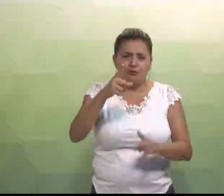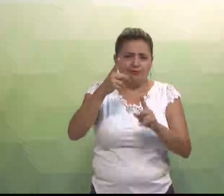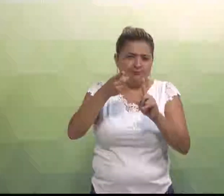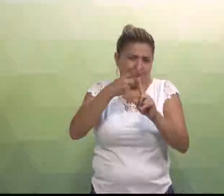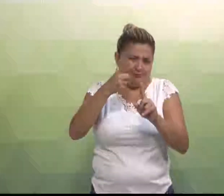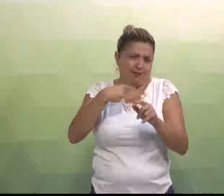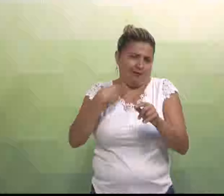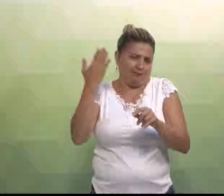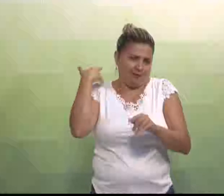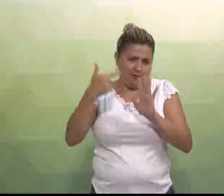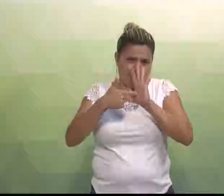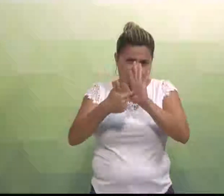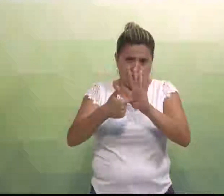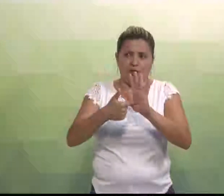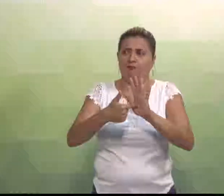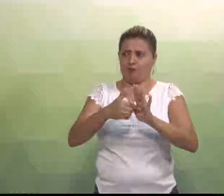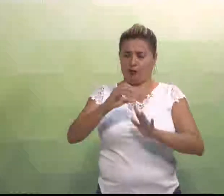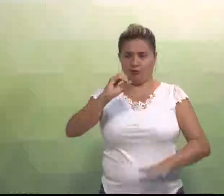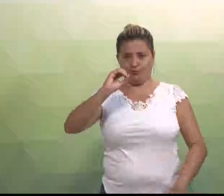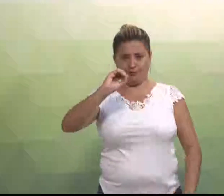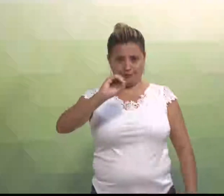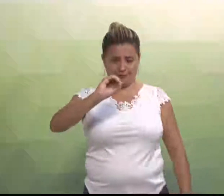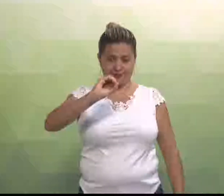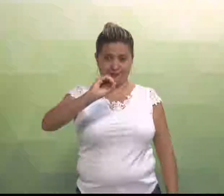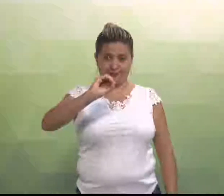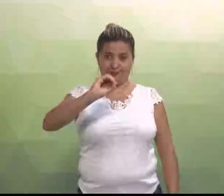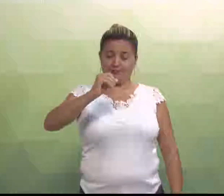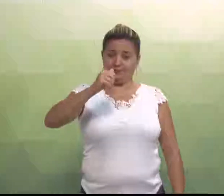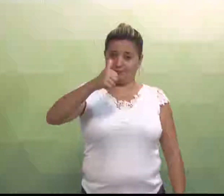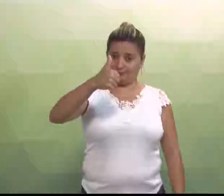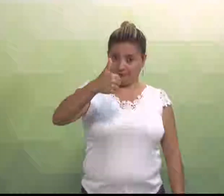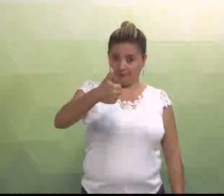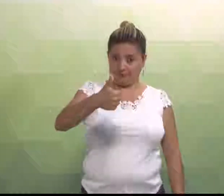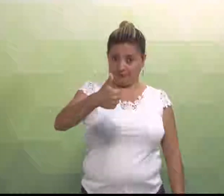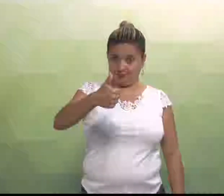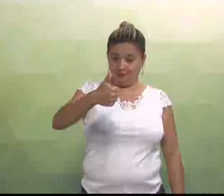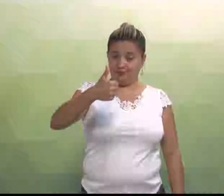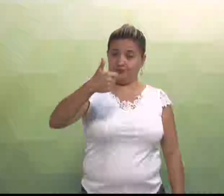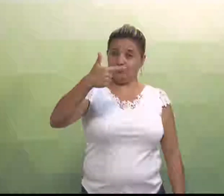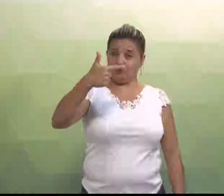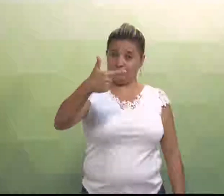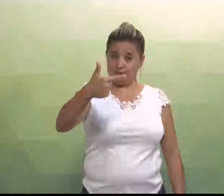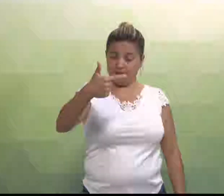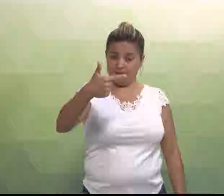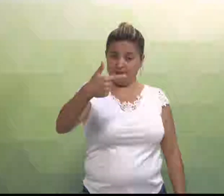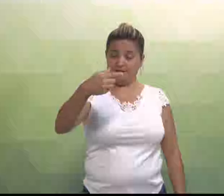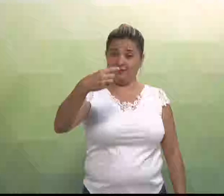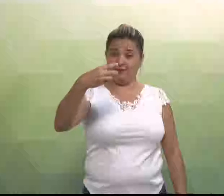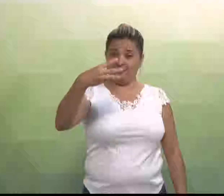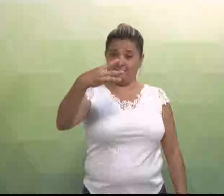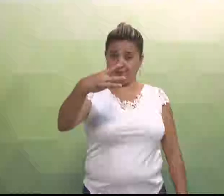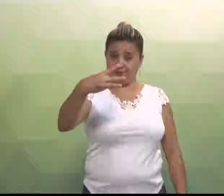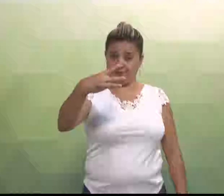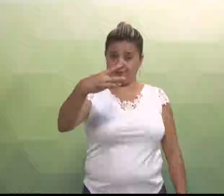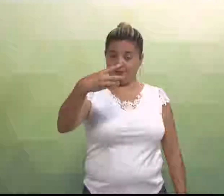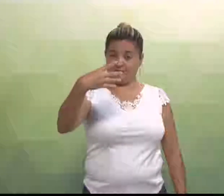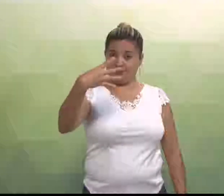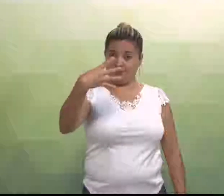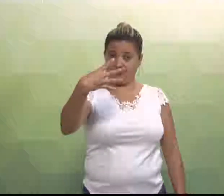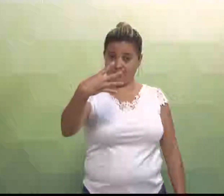Esses números cardinais é o mesmo que eu mostrei na aula passada: o 0, 1, o 2, o 3, o